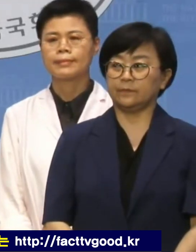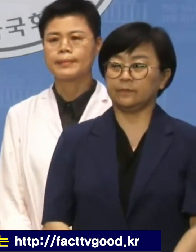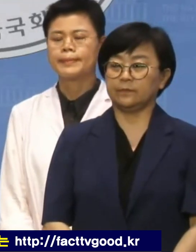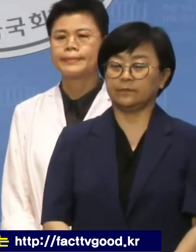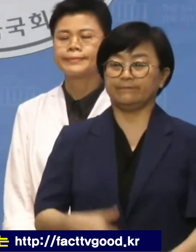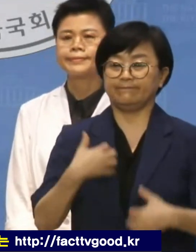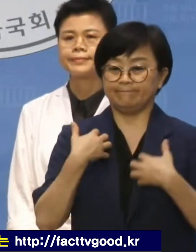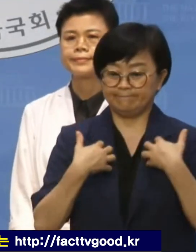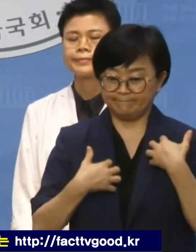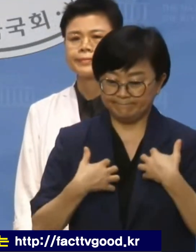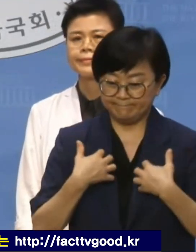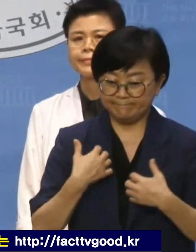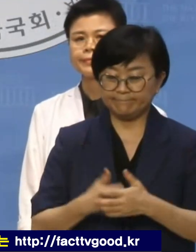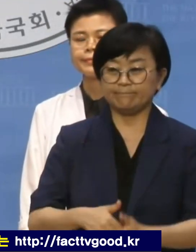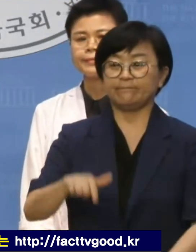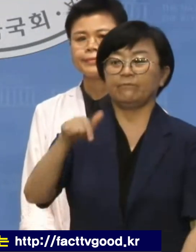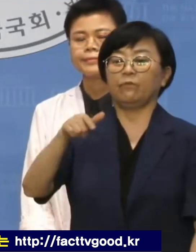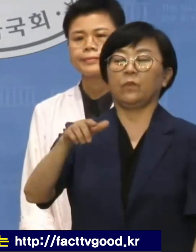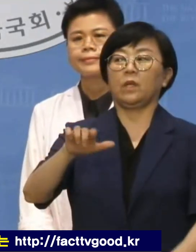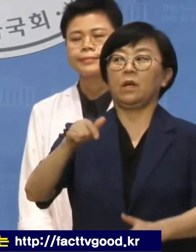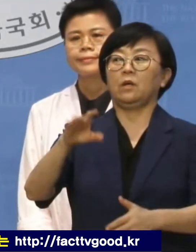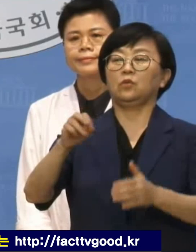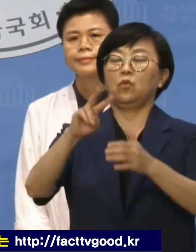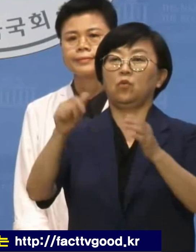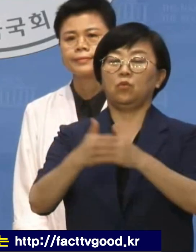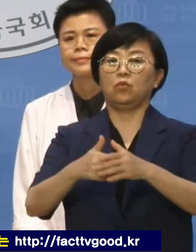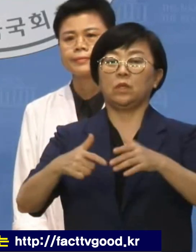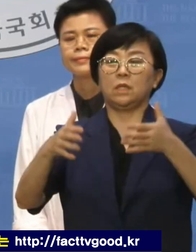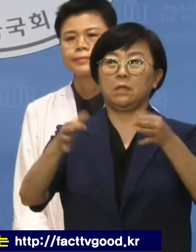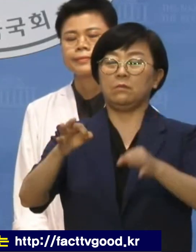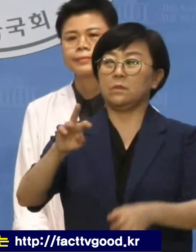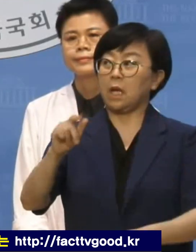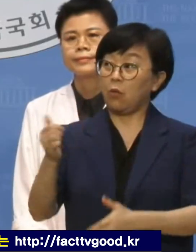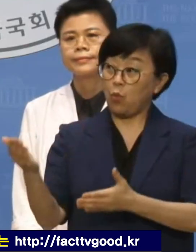예, 반갑습니다. 강동구 주민 김상우입니다.